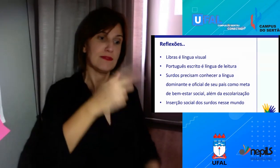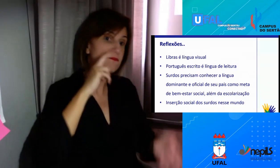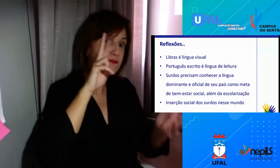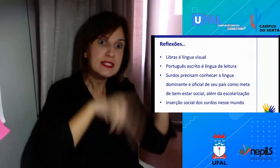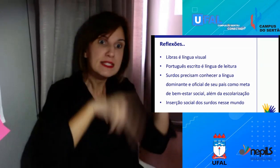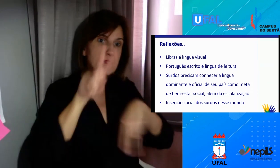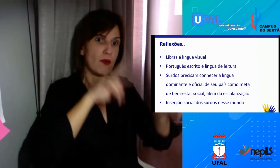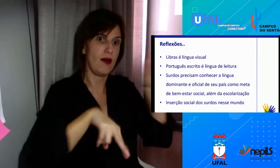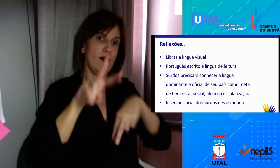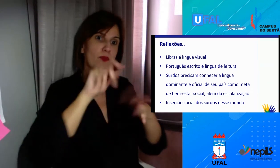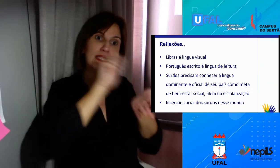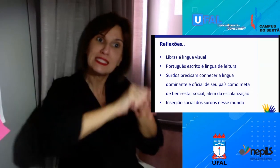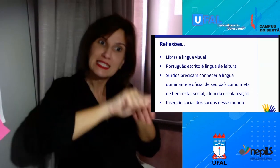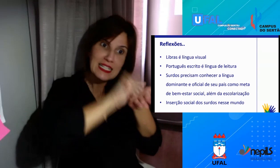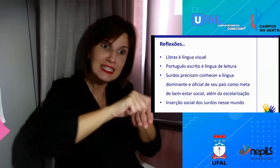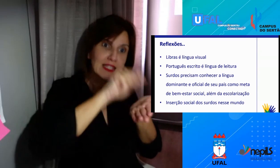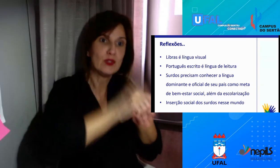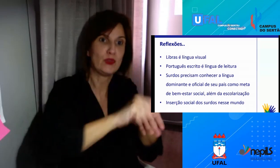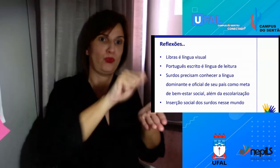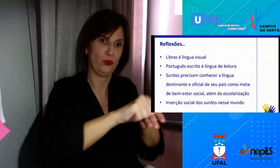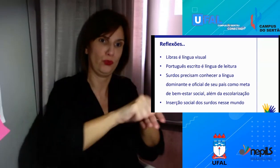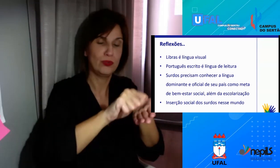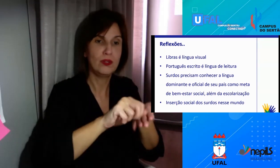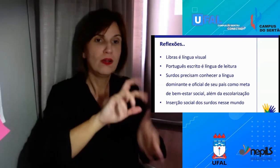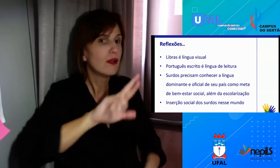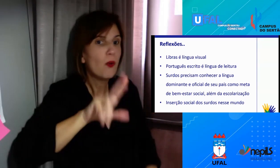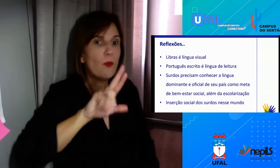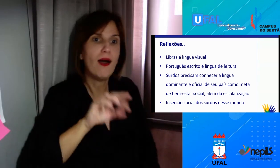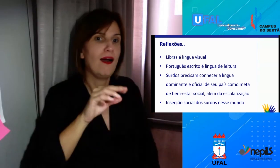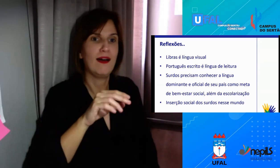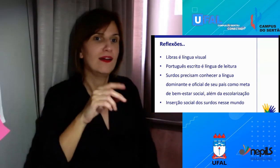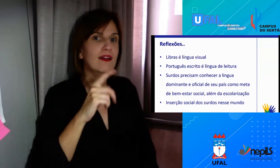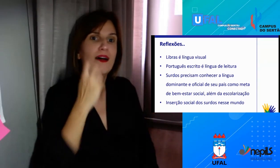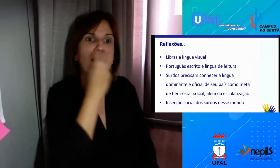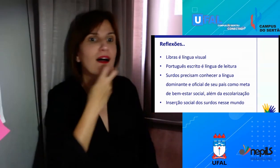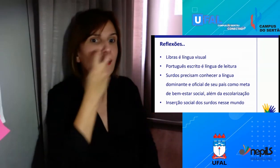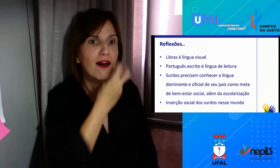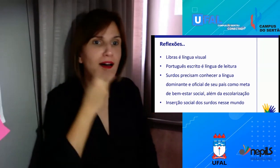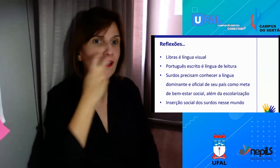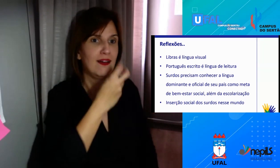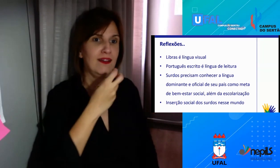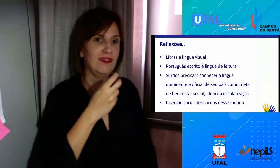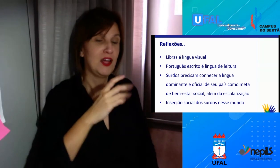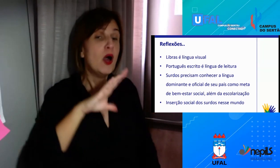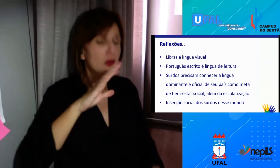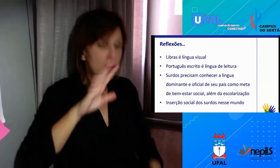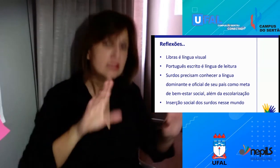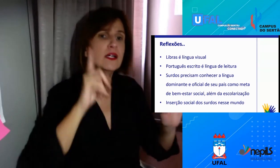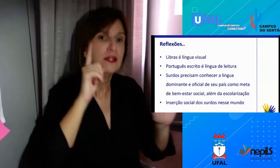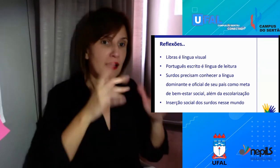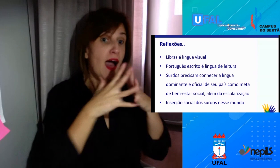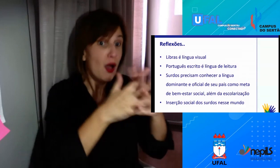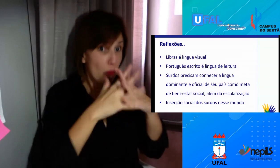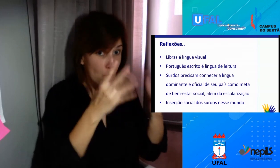dessa cultura mais visual. E também a escrita de sinais, ela é muito importante.